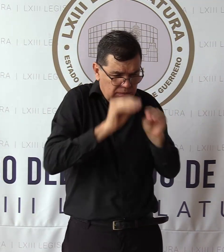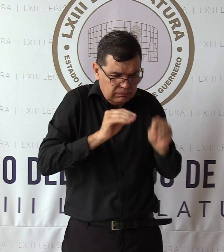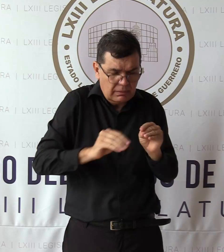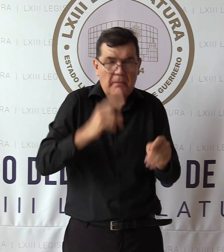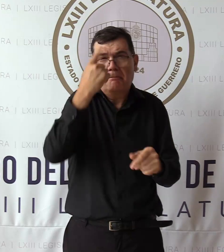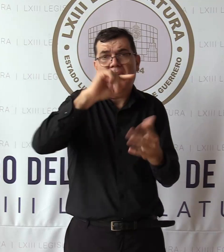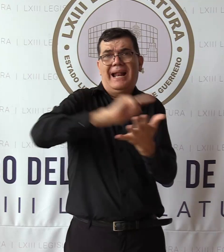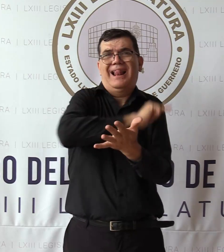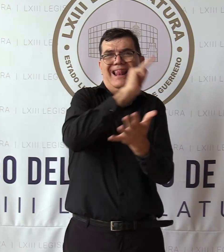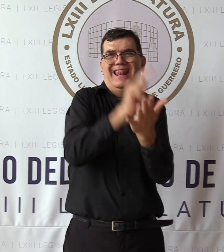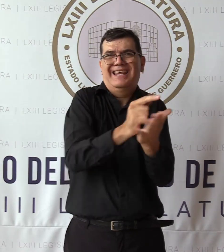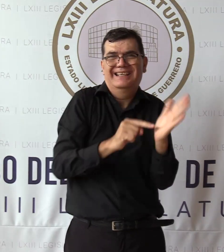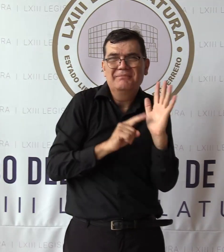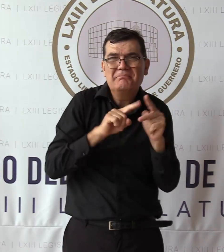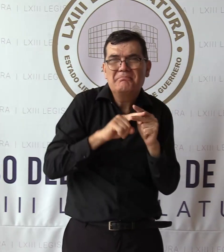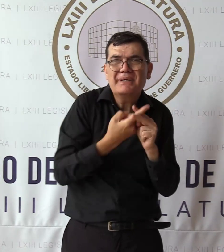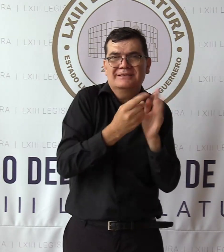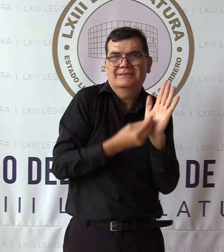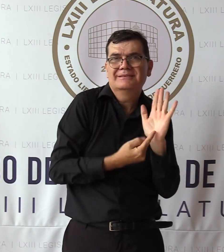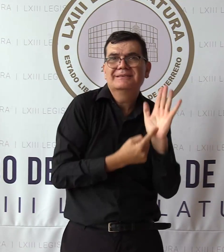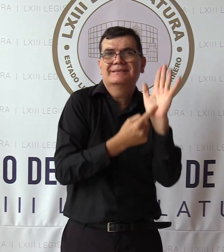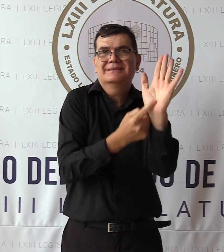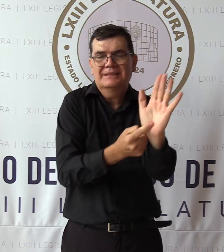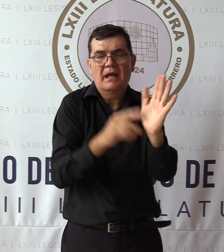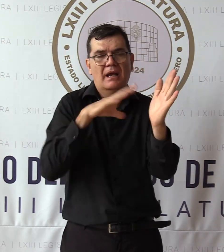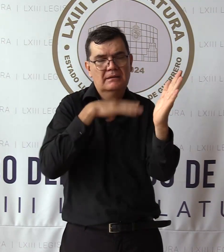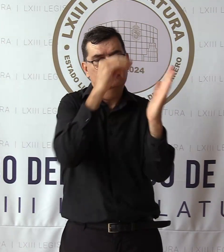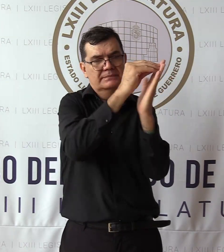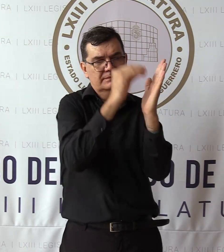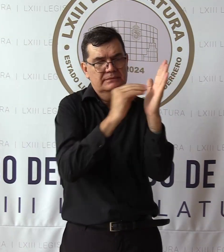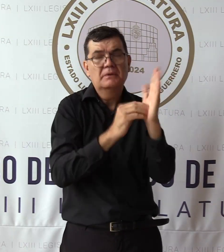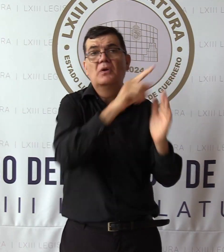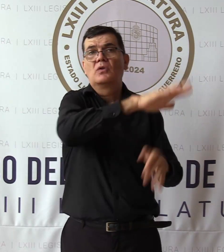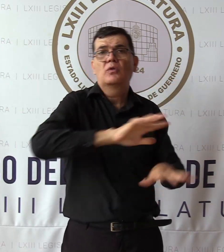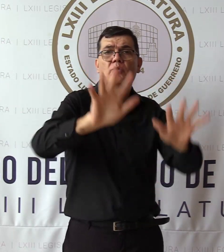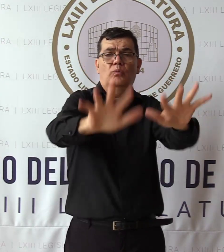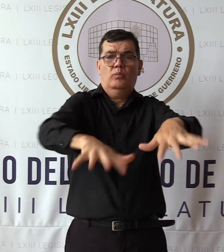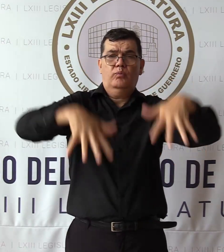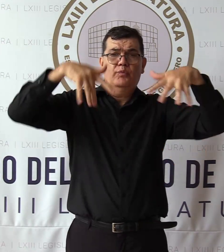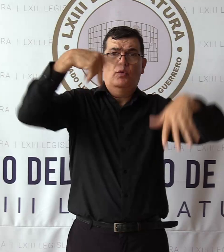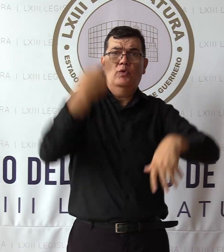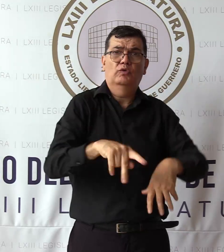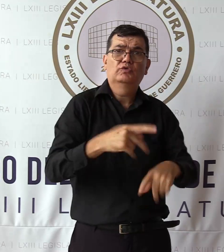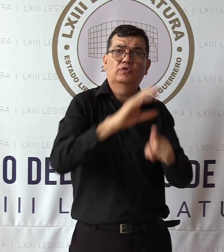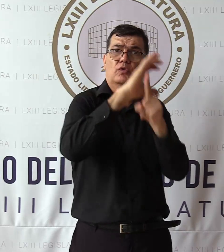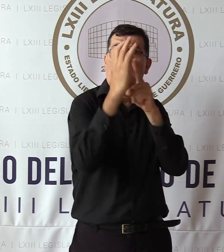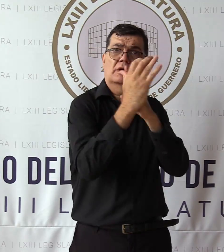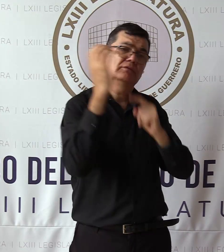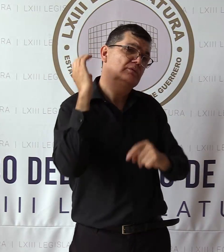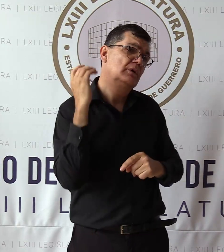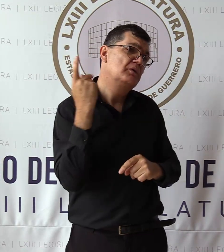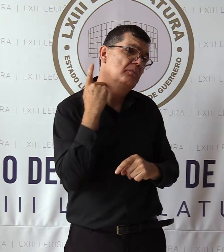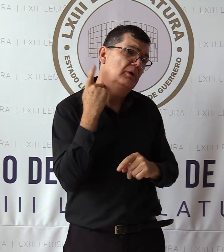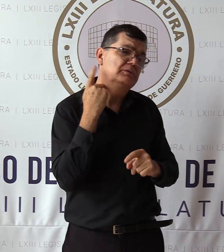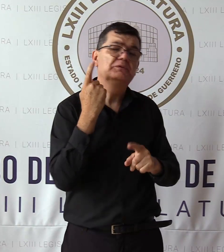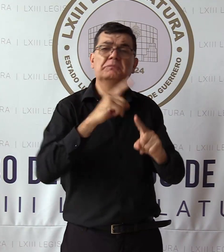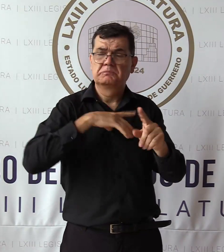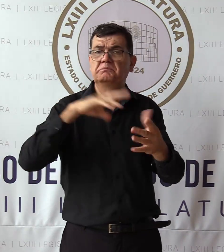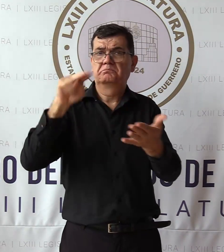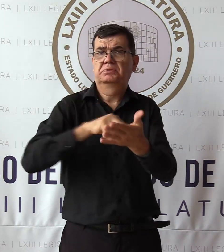se realizó el dictamen correspondiente, siendo aprobado por el Pleno de la 63ª Legislatura del Congreso del Estado de Guerrero